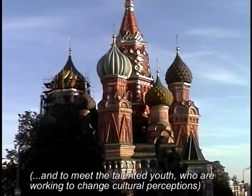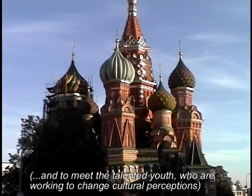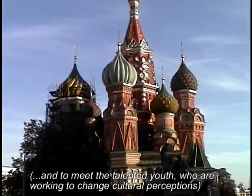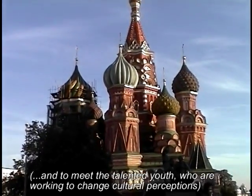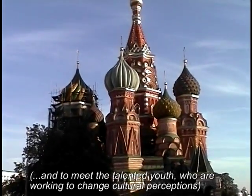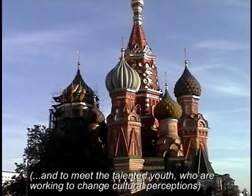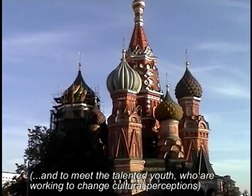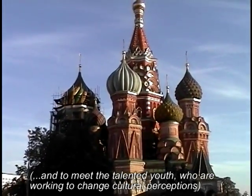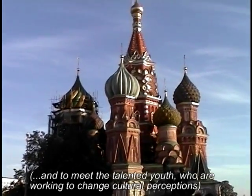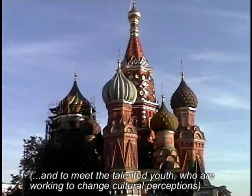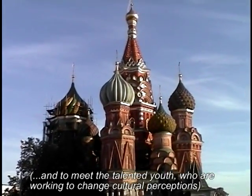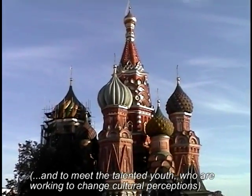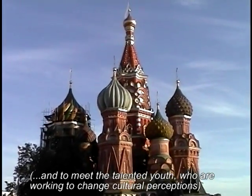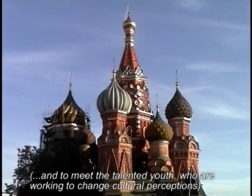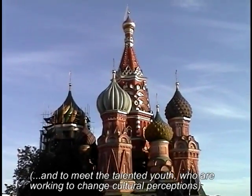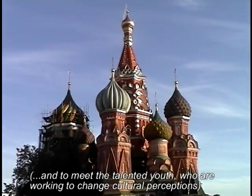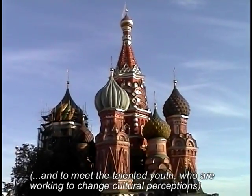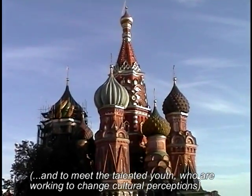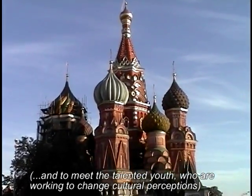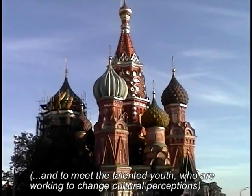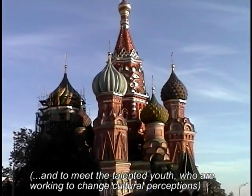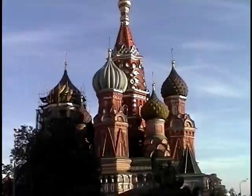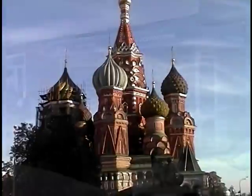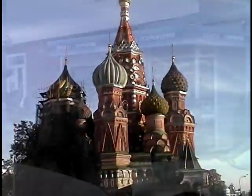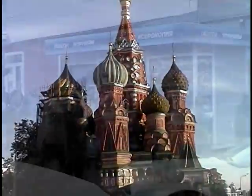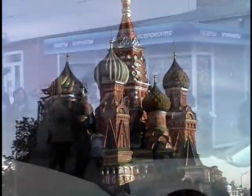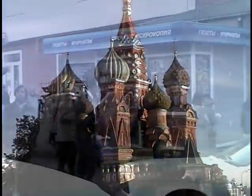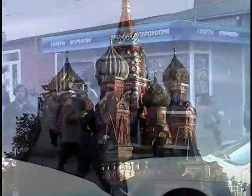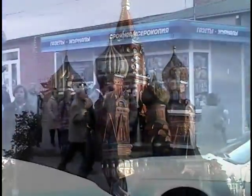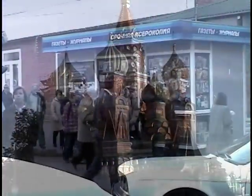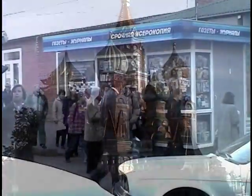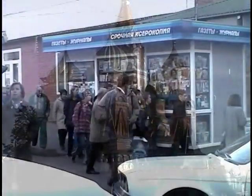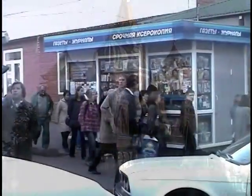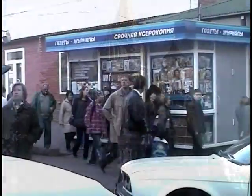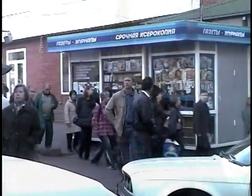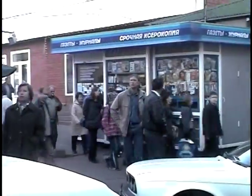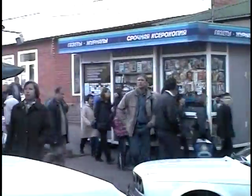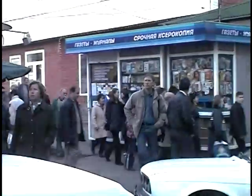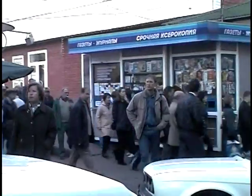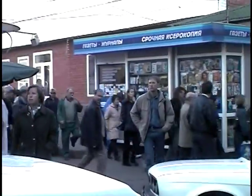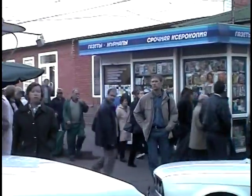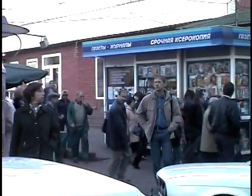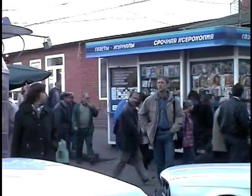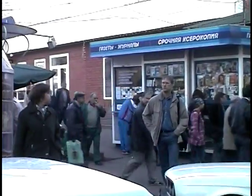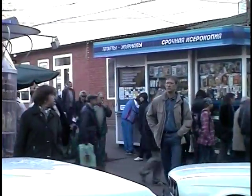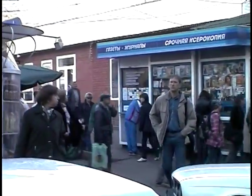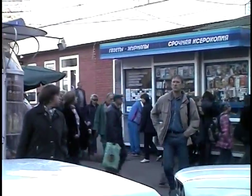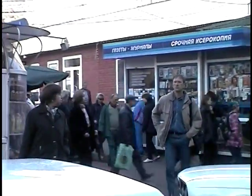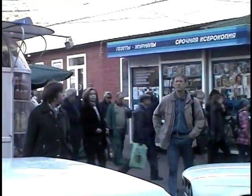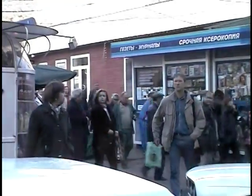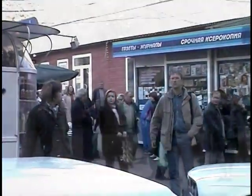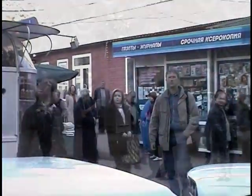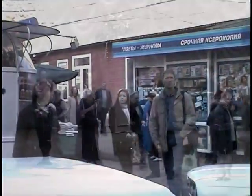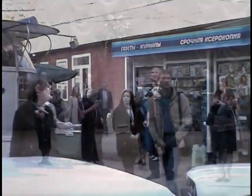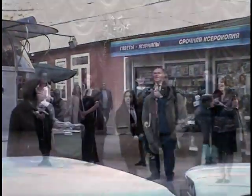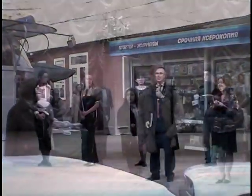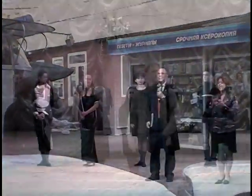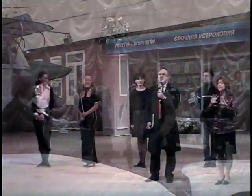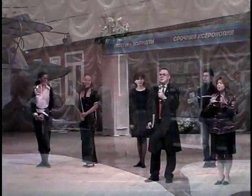всей. Вот сколько веков Москва, Москва, звон